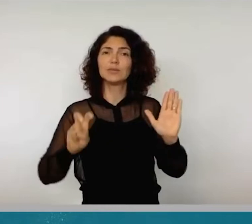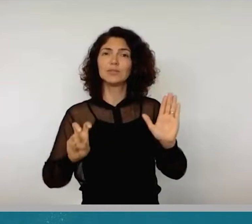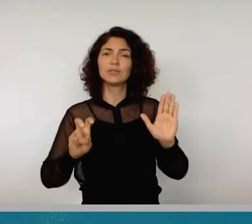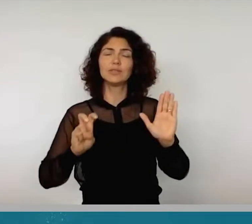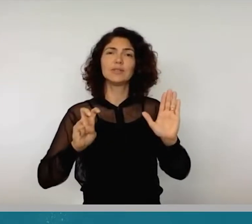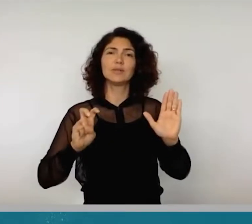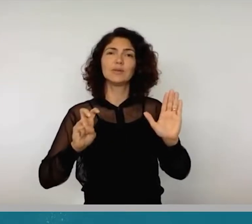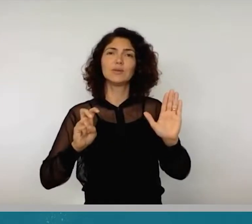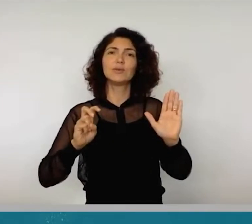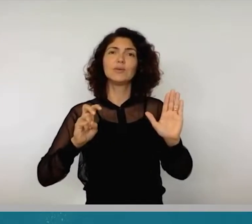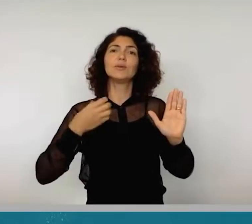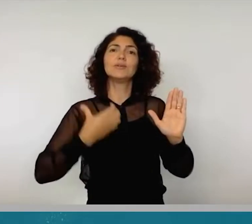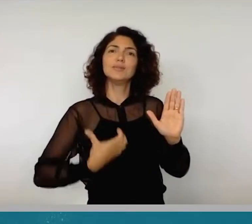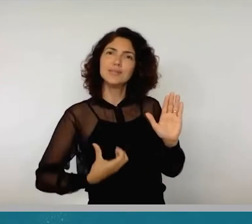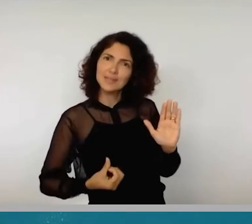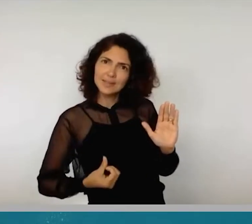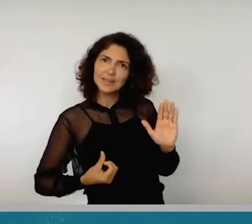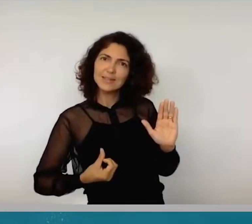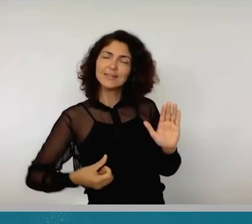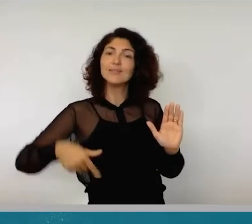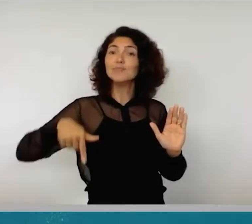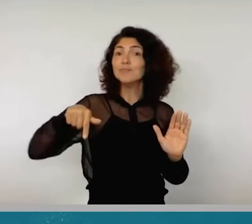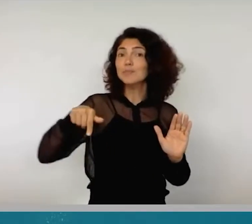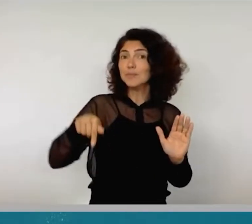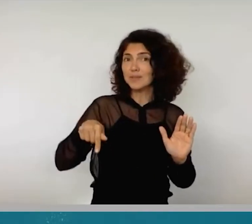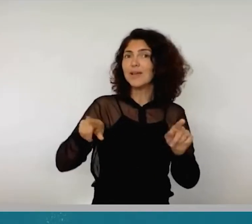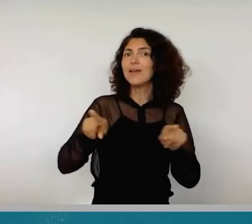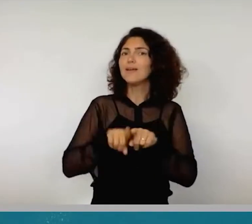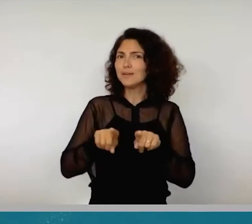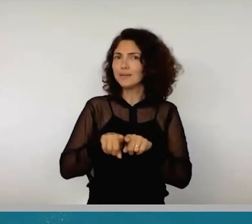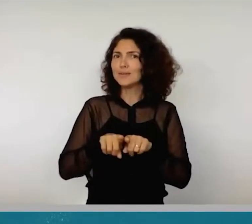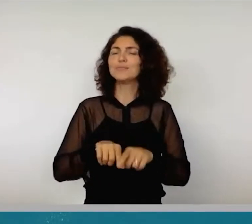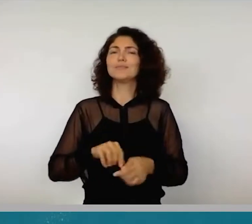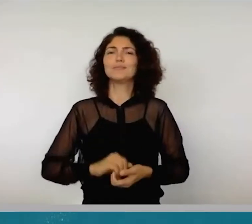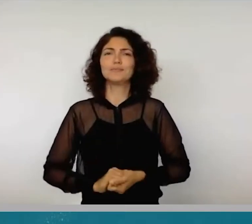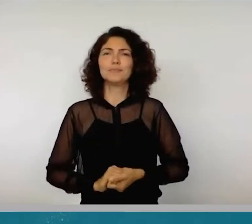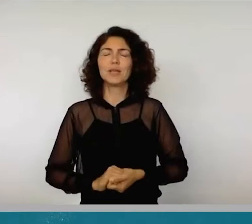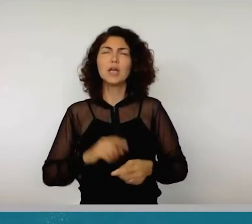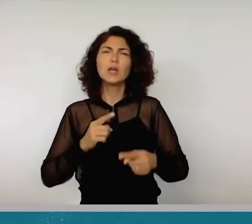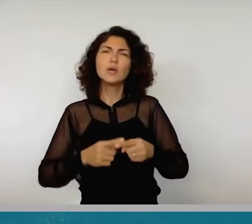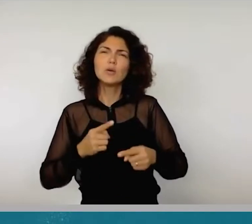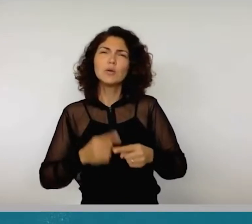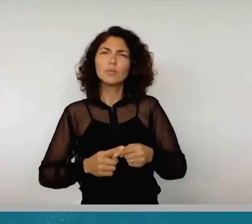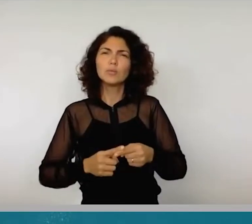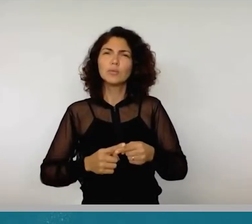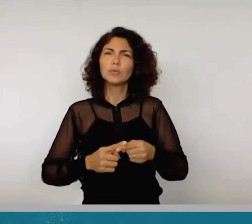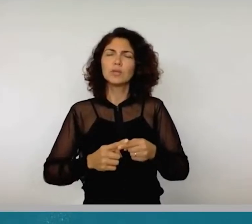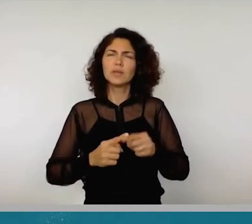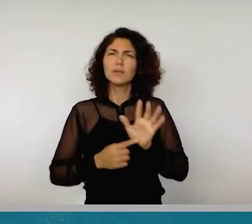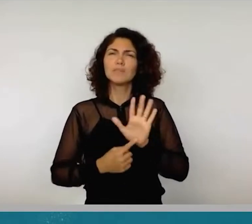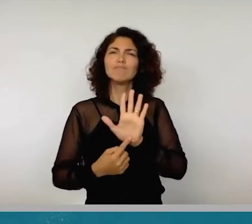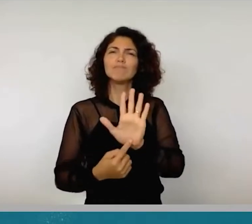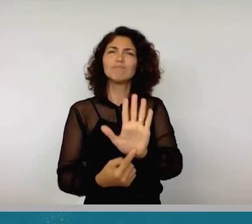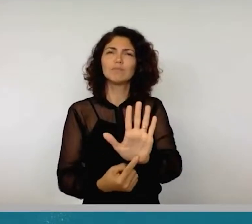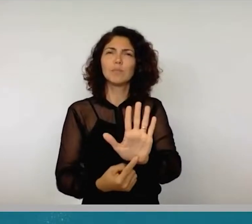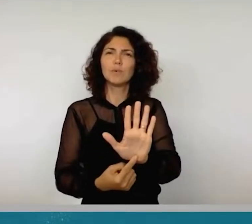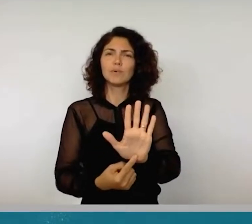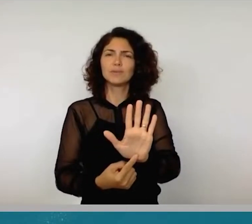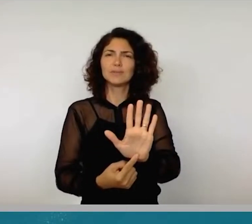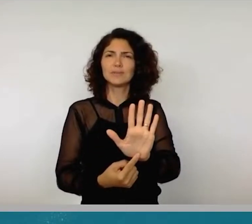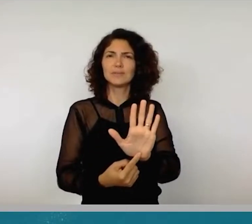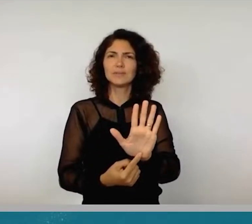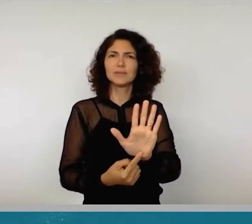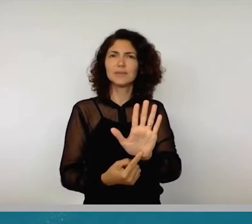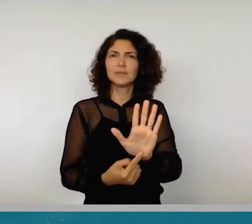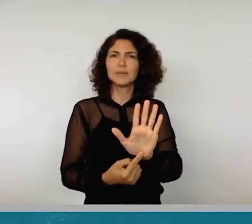livro de Mateus compõem o âmago, a essência do livro de Mateus.